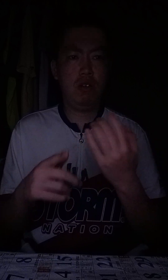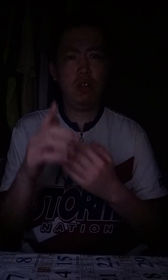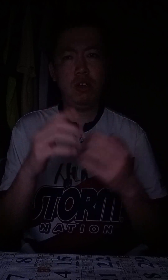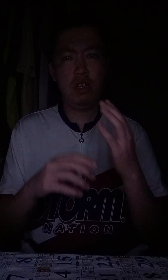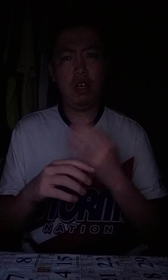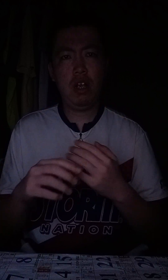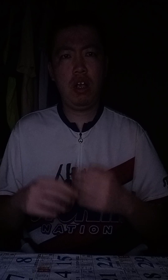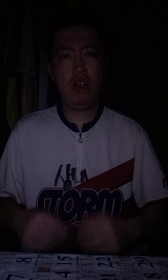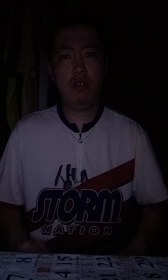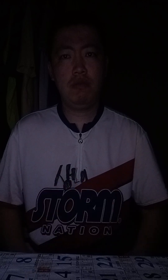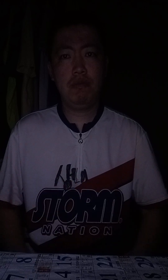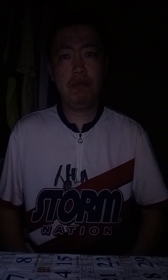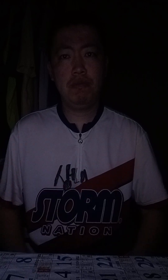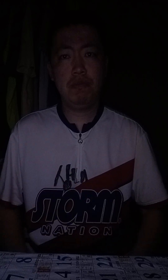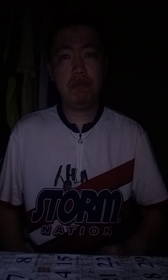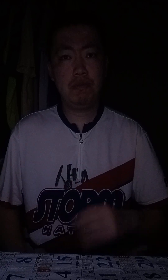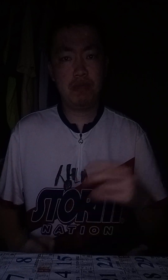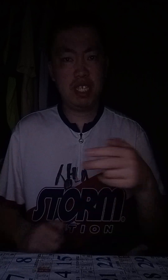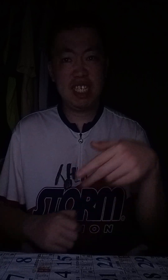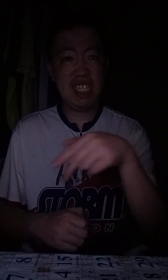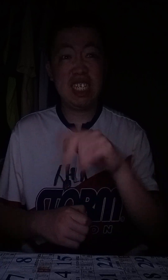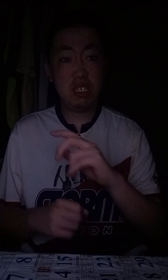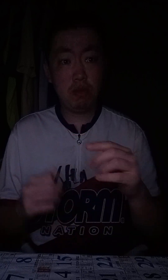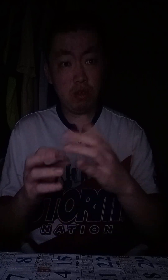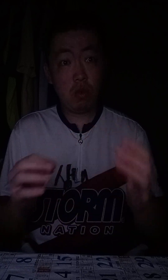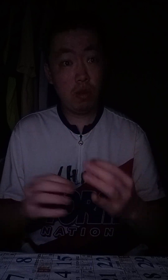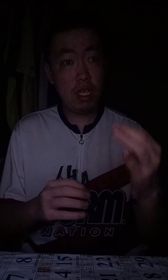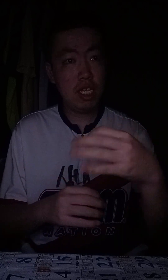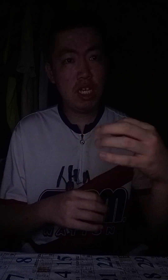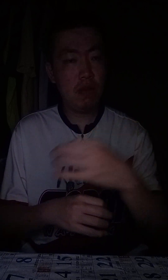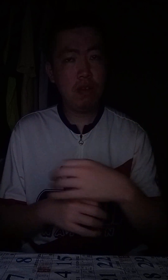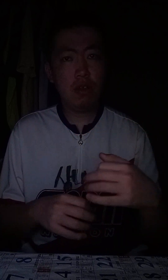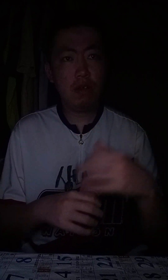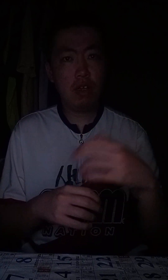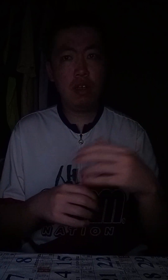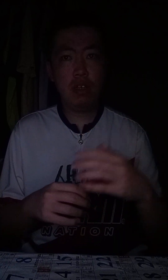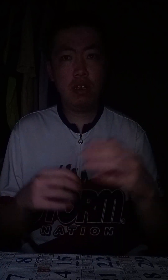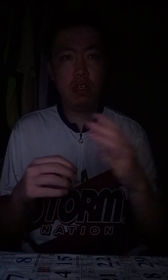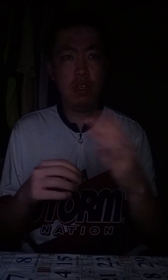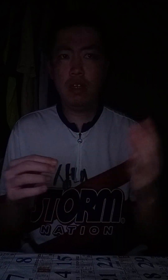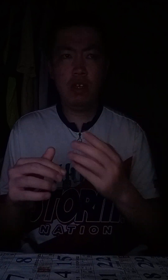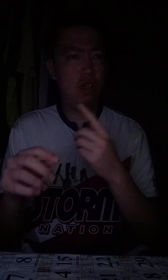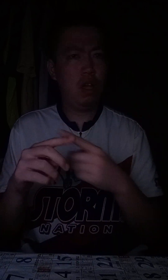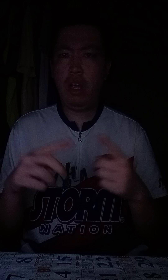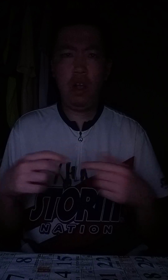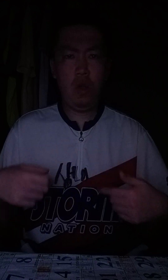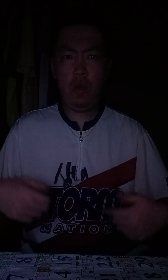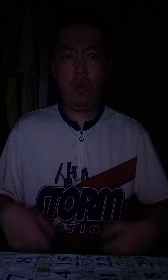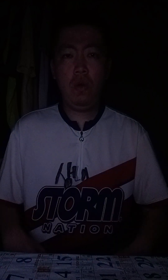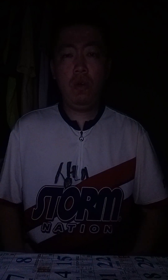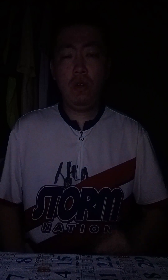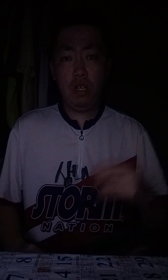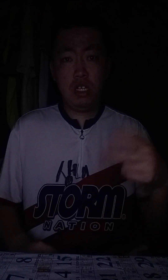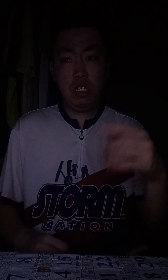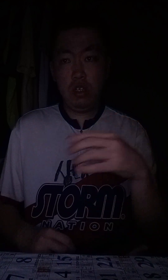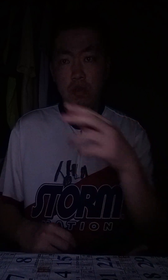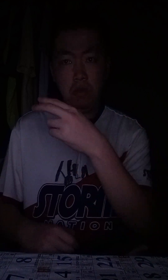보입니다. CNG 버스 도입에 시내버스 업계가 선뜻 나서지 않고 있습니다. CNG를 사용하면